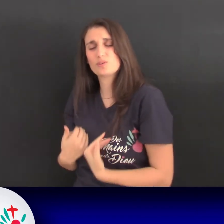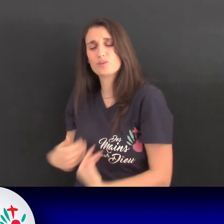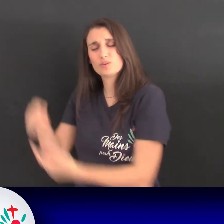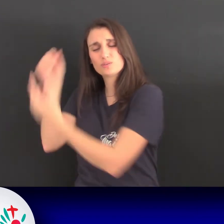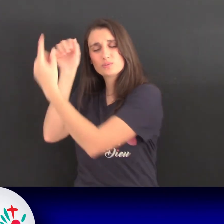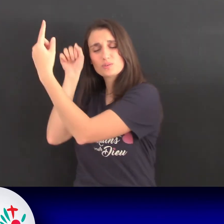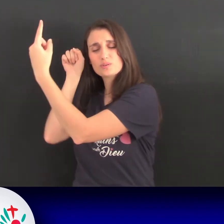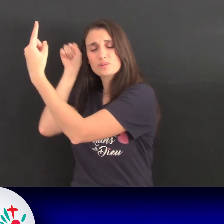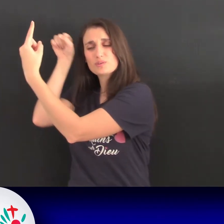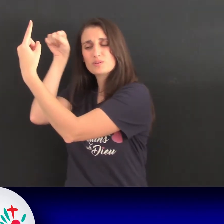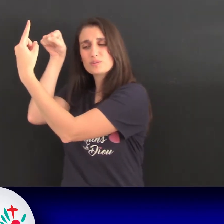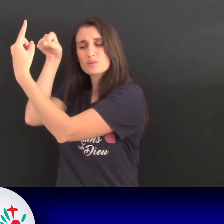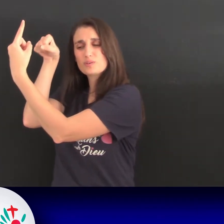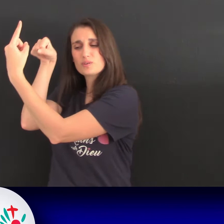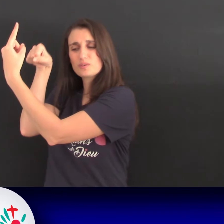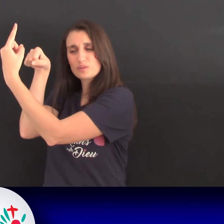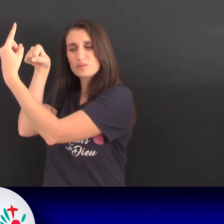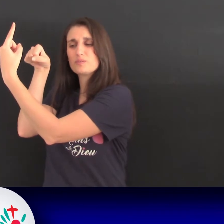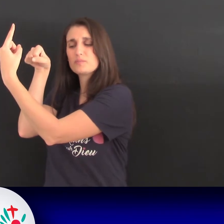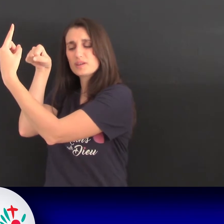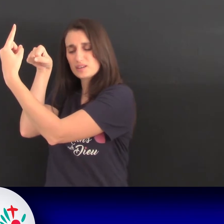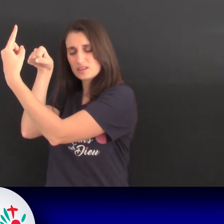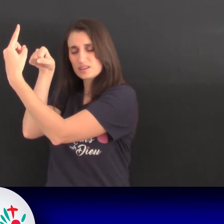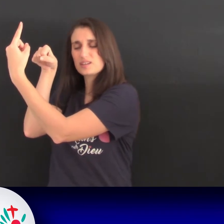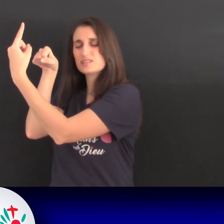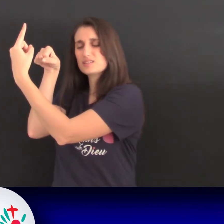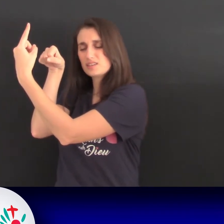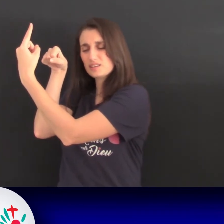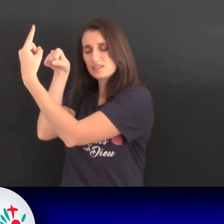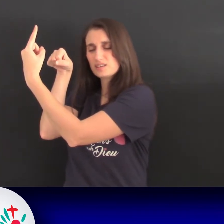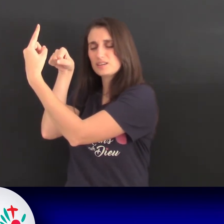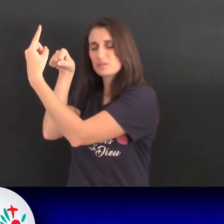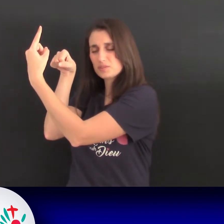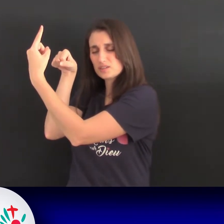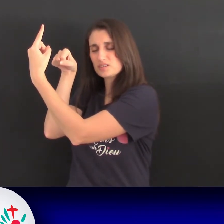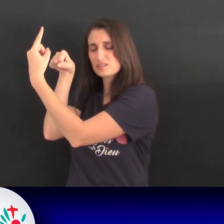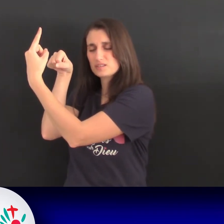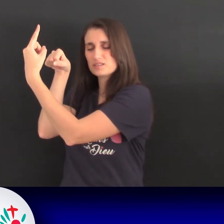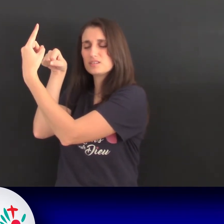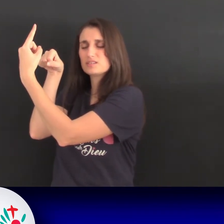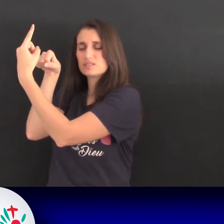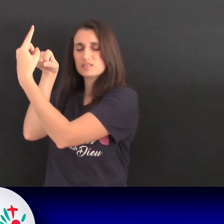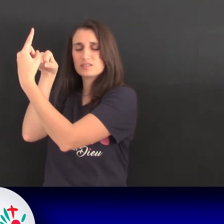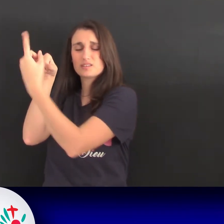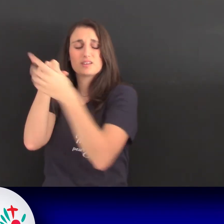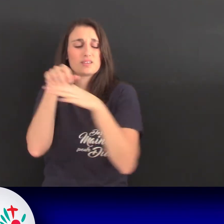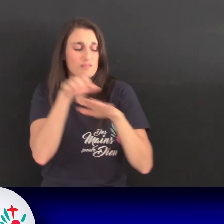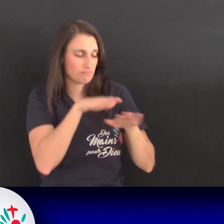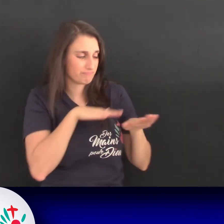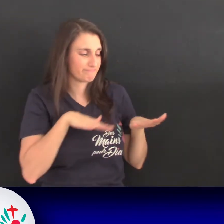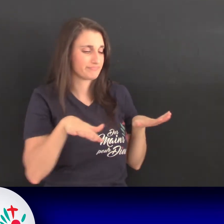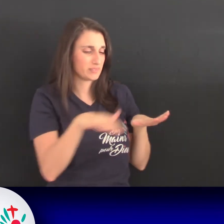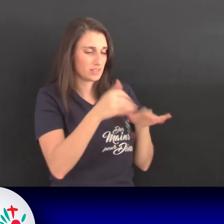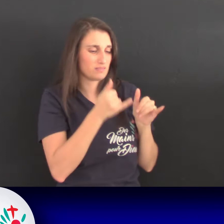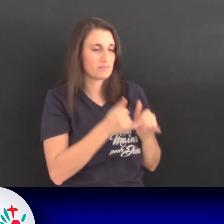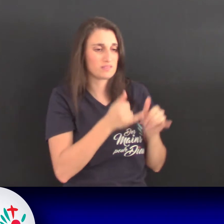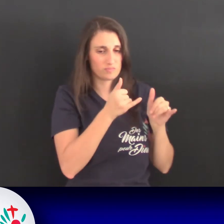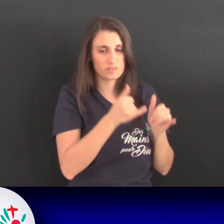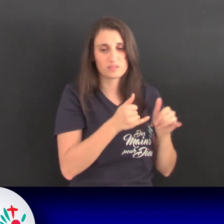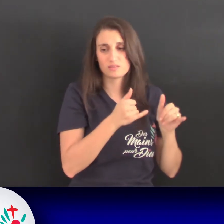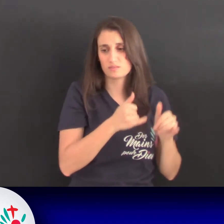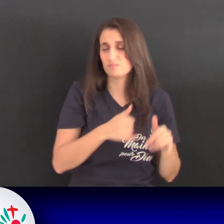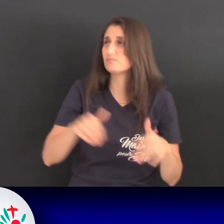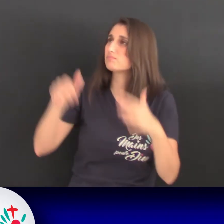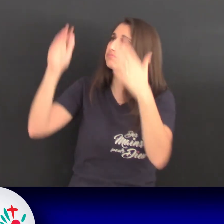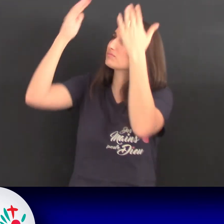et je tombe à tes pieds, et